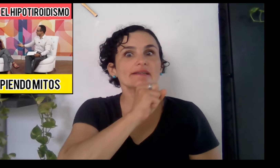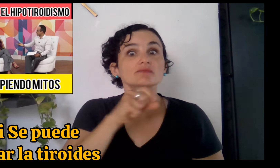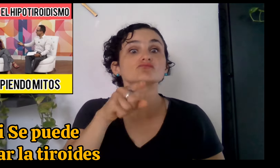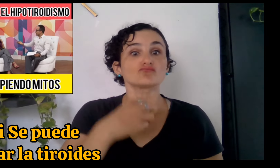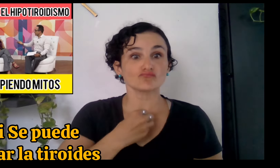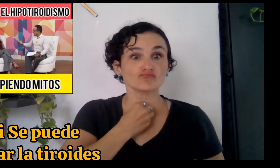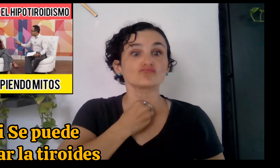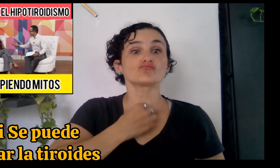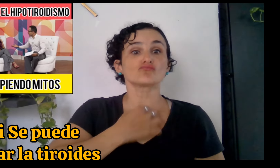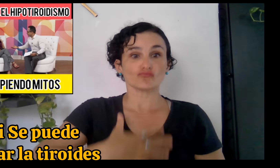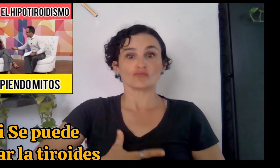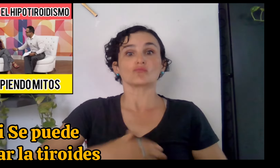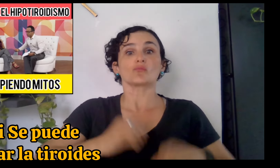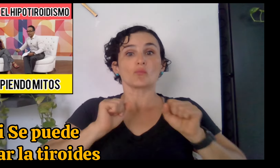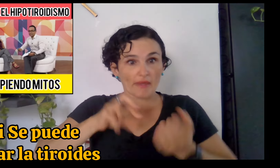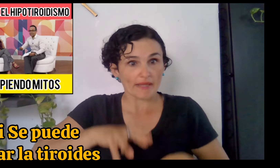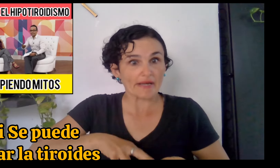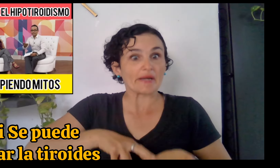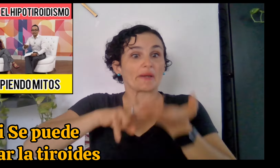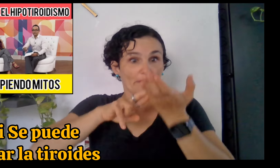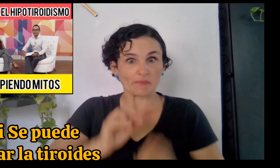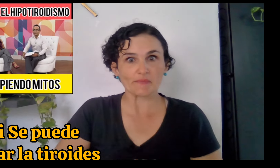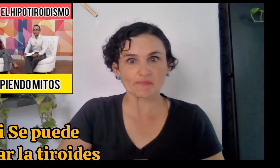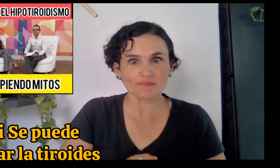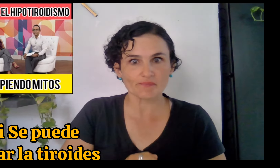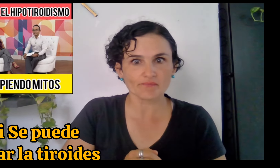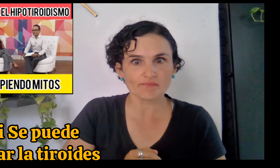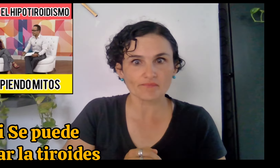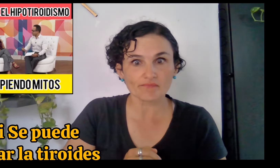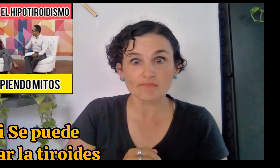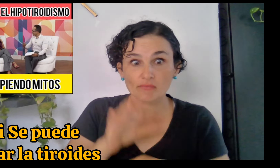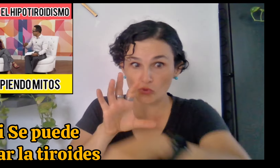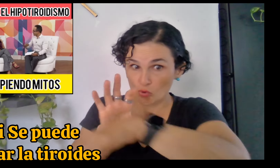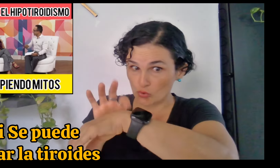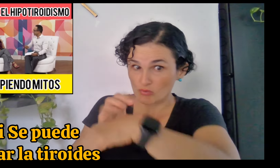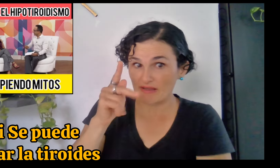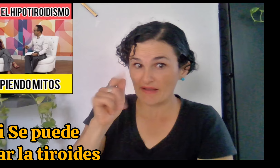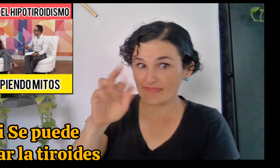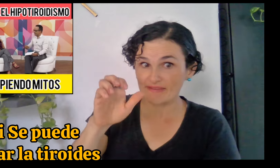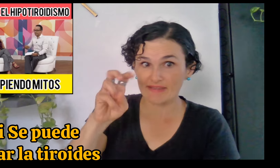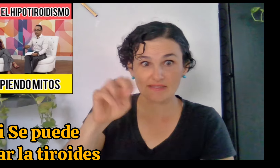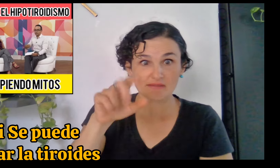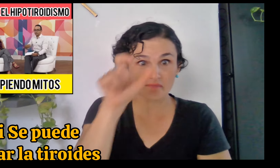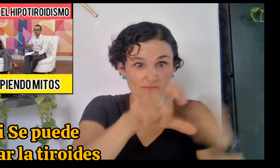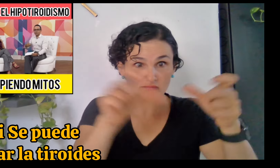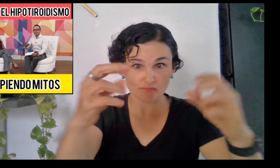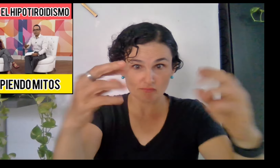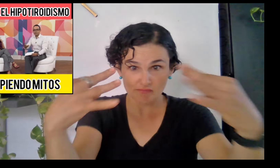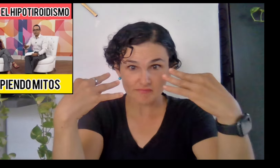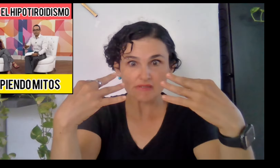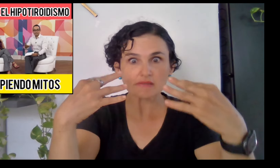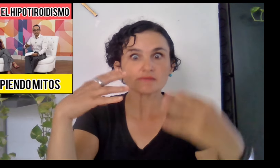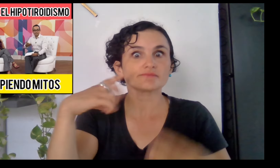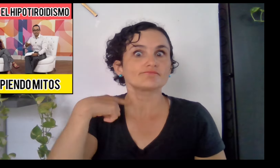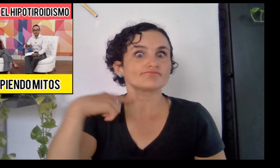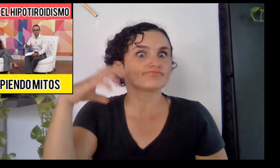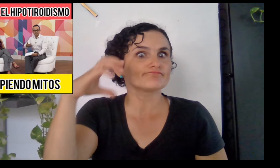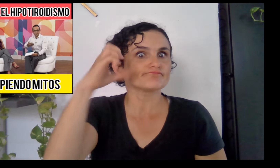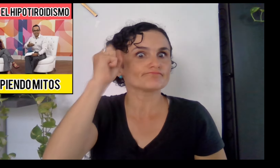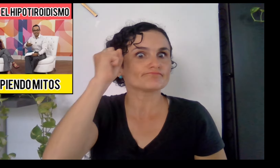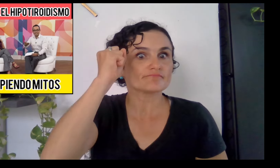resucitar. La importancia, doctora Caterina y queridos televidentes, de hacer prevención de la enfermedad. Sí. Es por eso que un examen como el examen